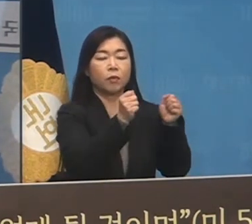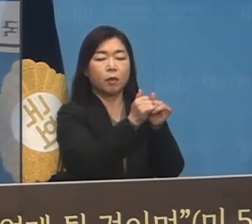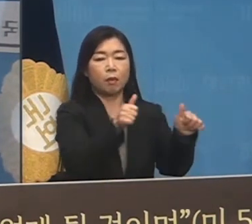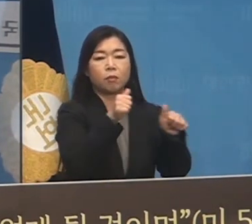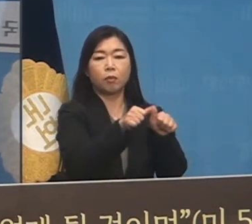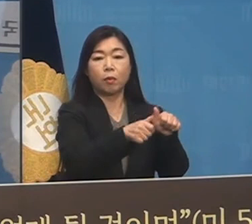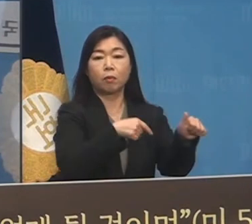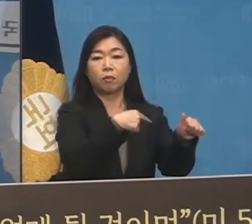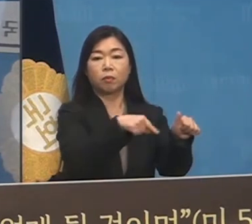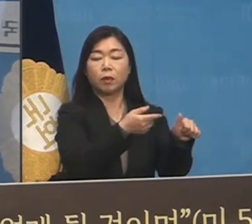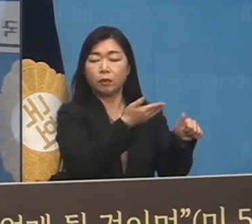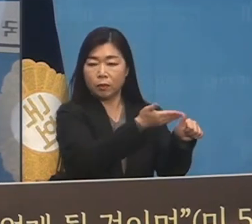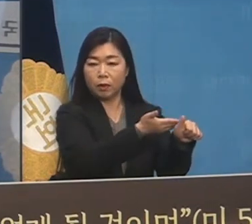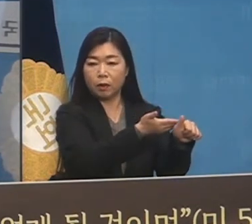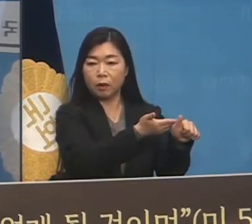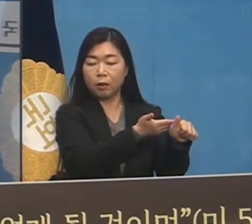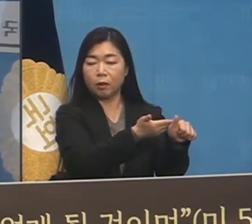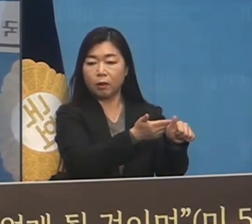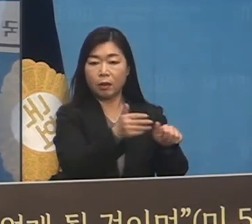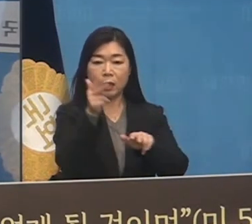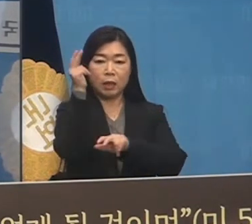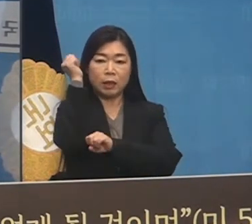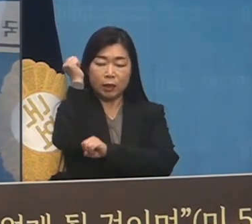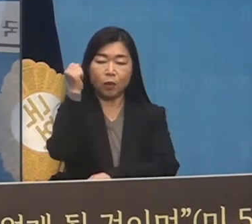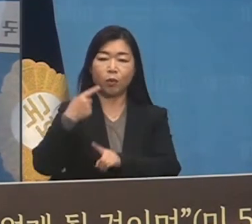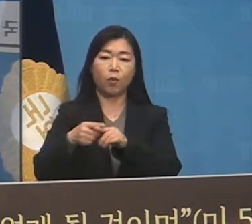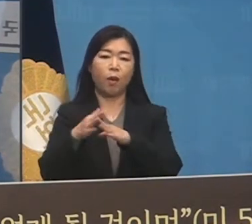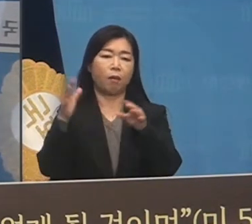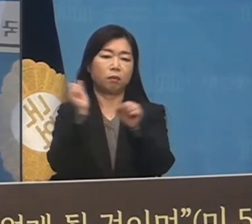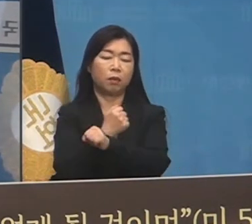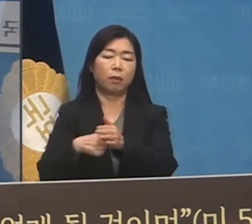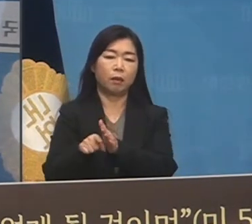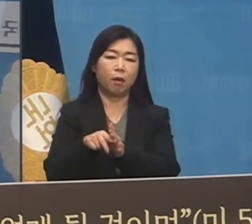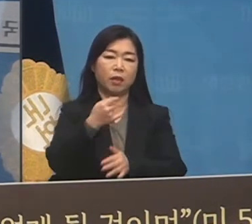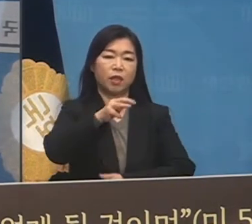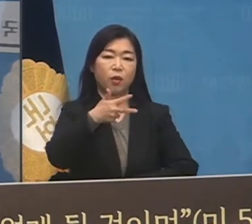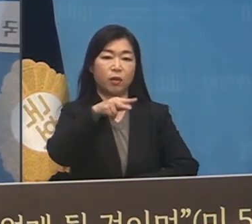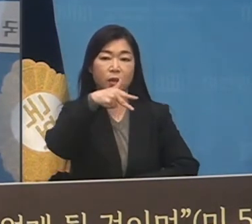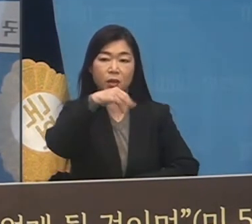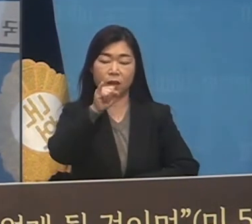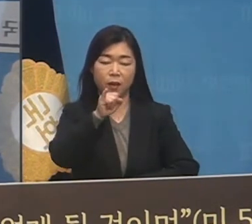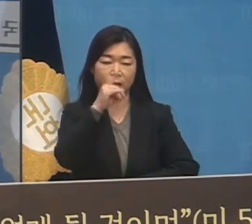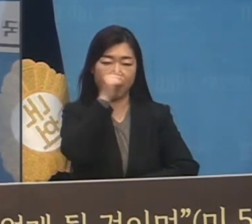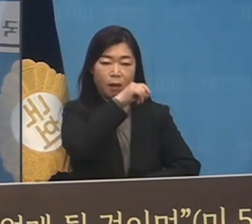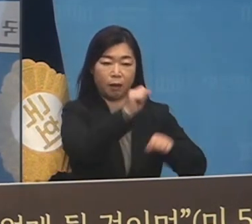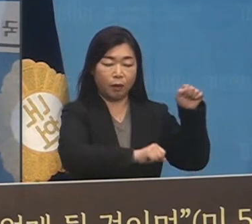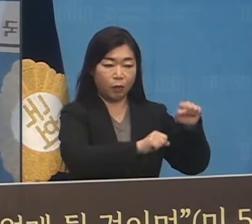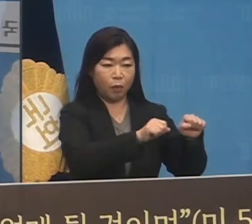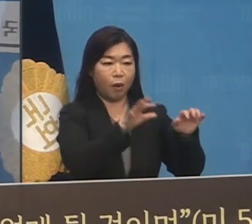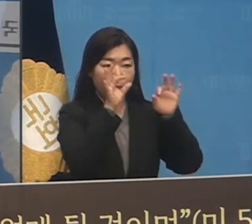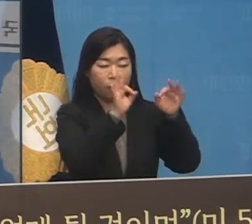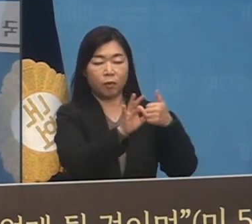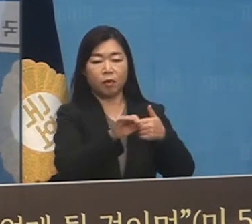탓이었다. 기성교회를 허물기 위해 신천지가 저지른 악행을 기억할